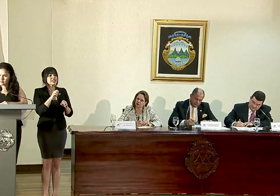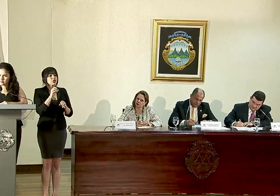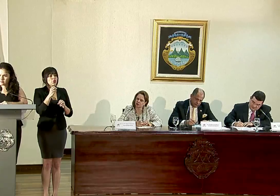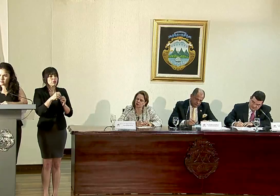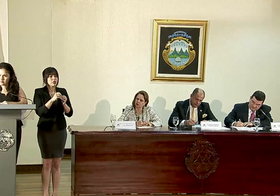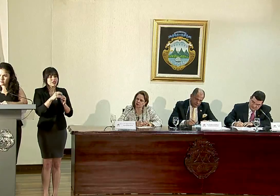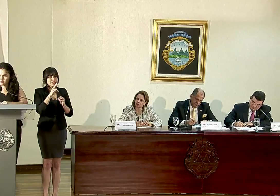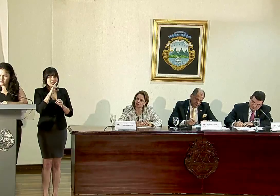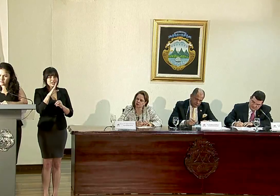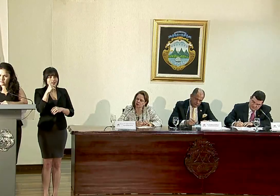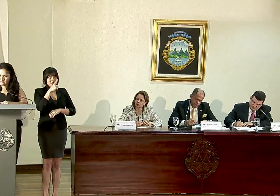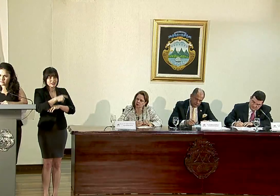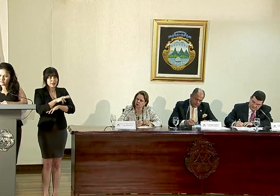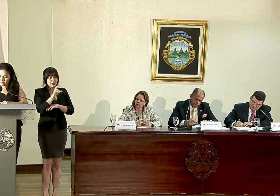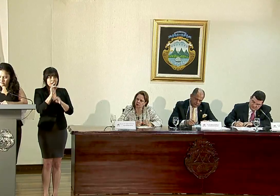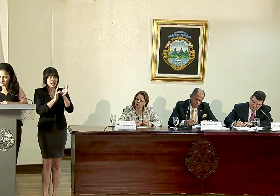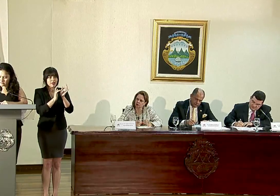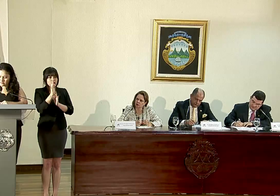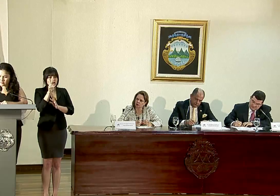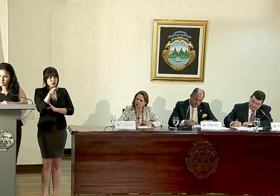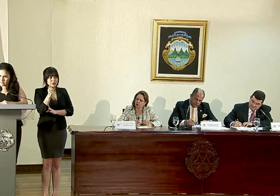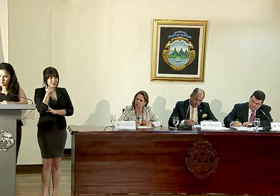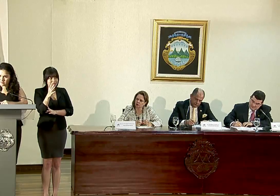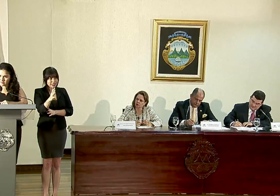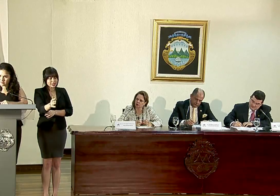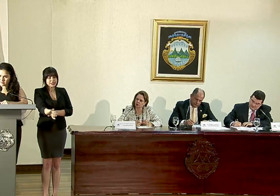fecha 20 de abril 2015